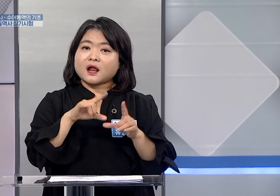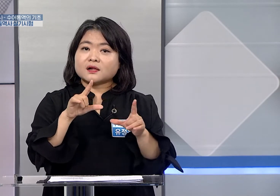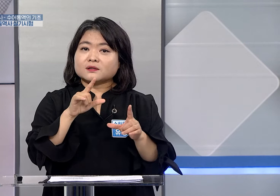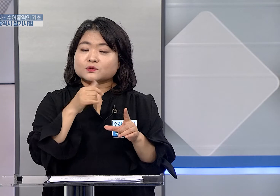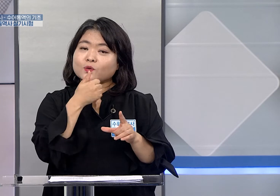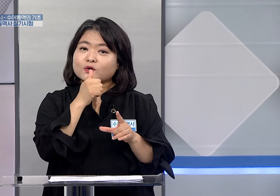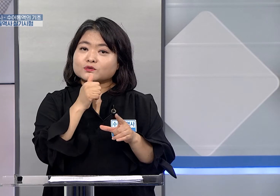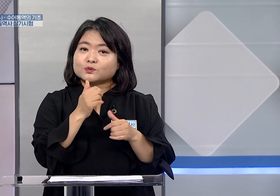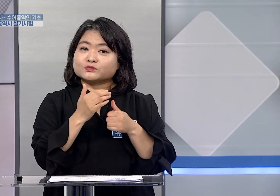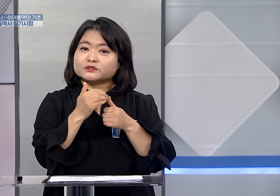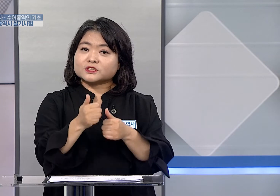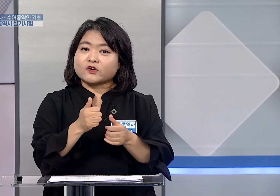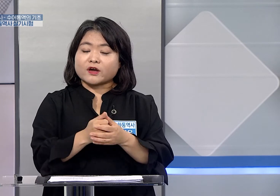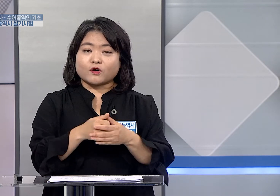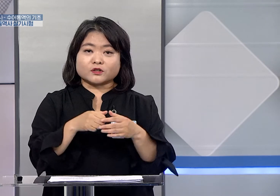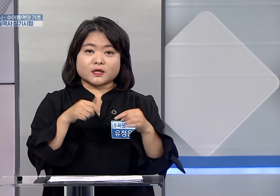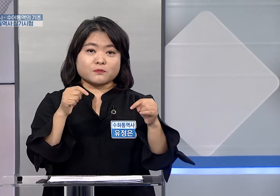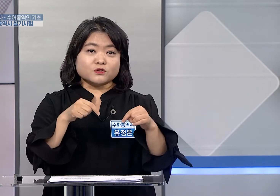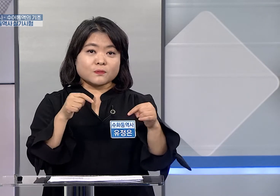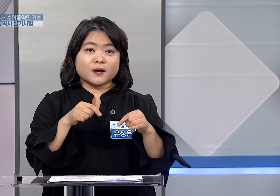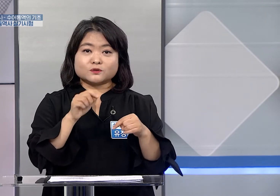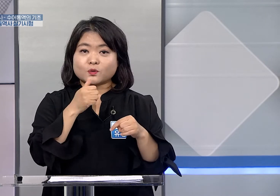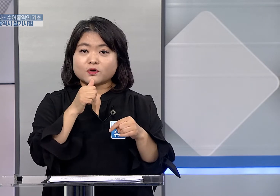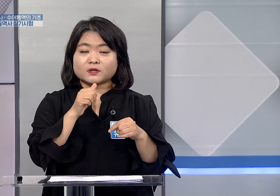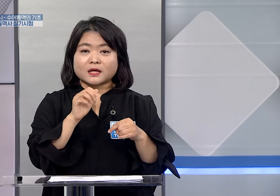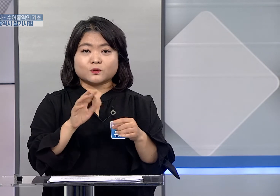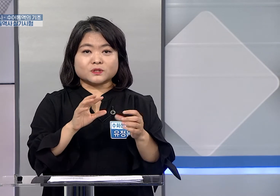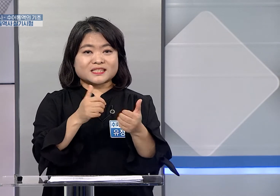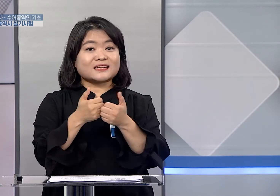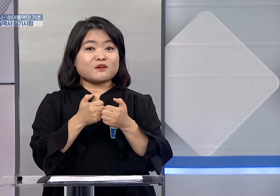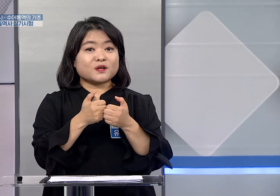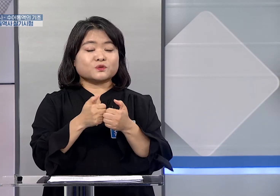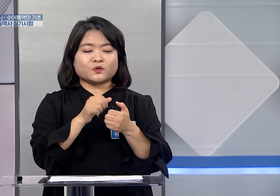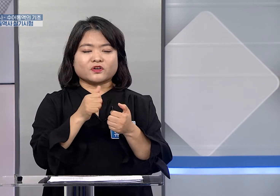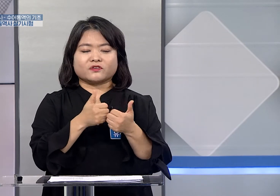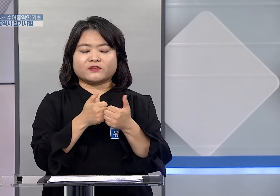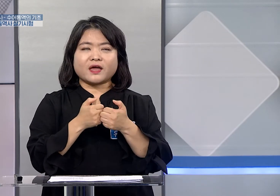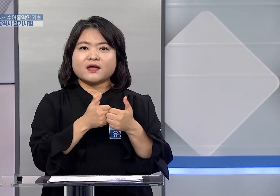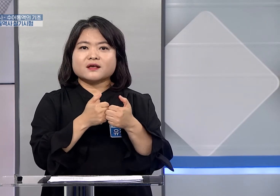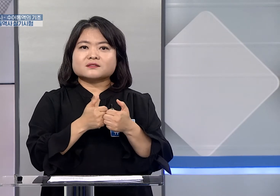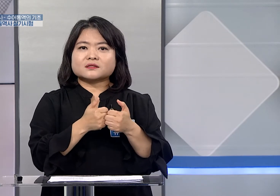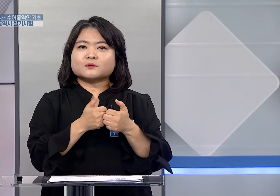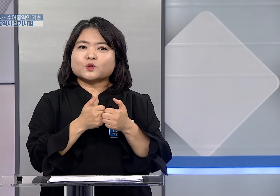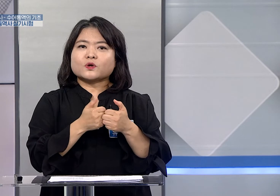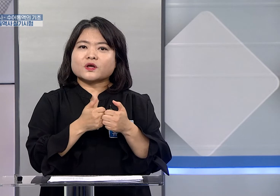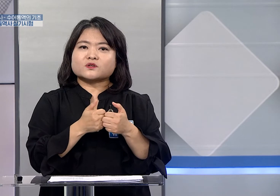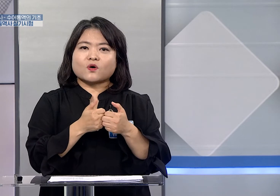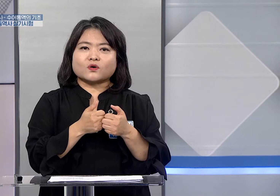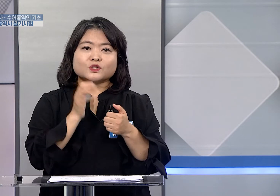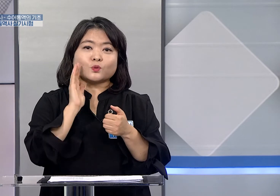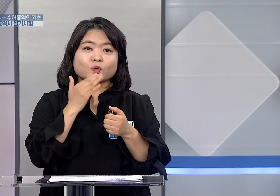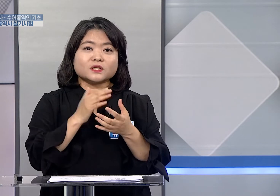첫날 통역으로 부르는 거예요. 이렇게 면접하는 통역이 아니고 이제 상담하는 통역이었는데 상담 통역에서 이